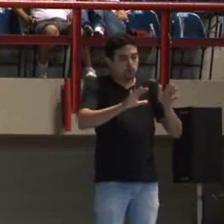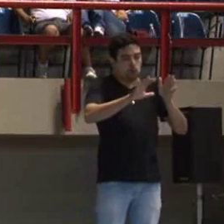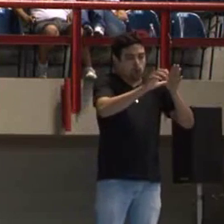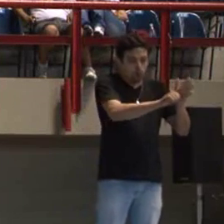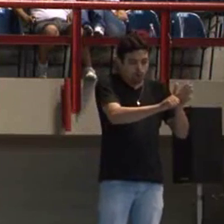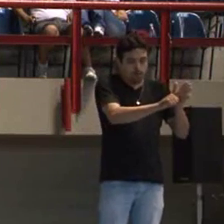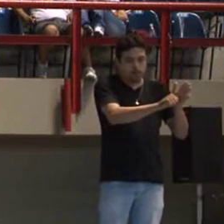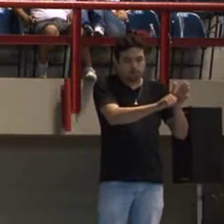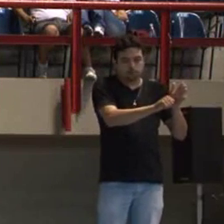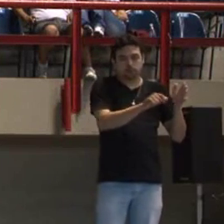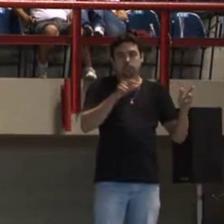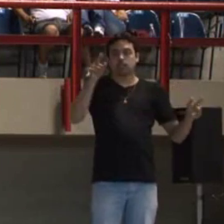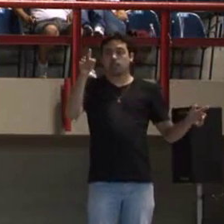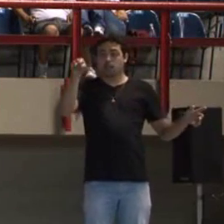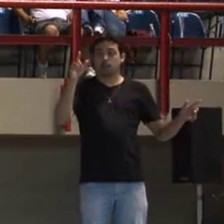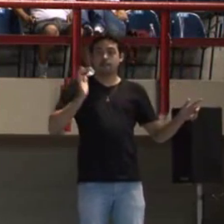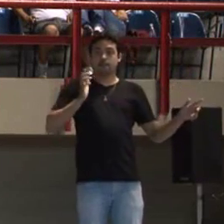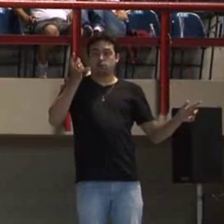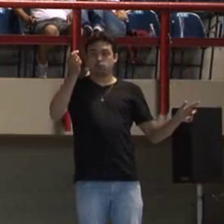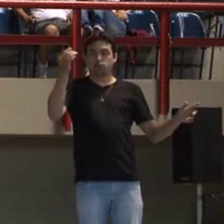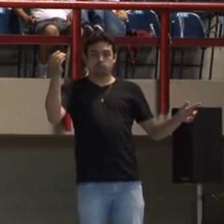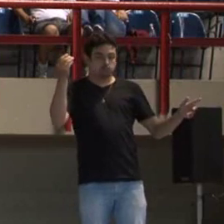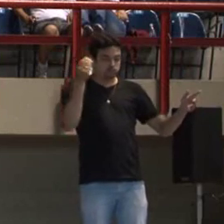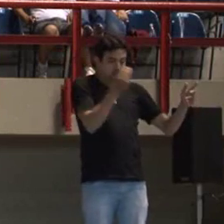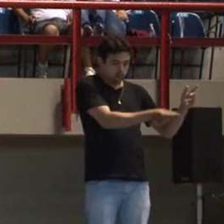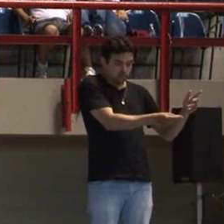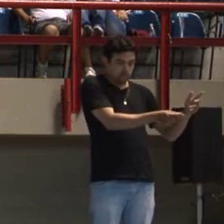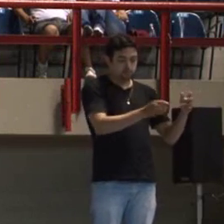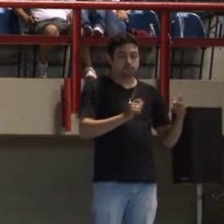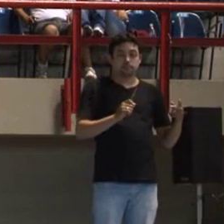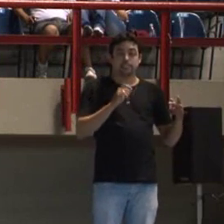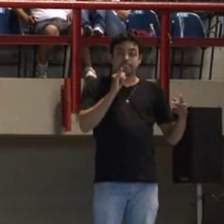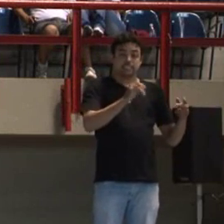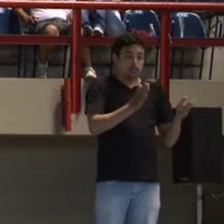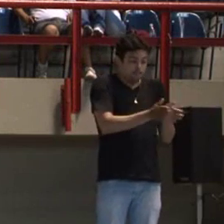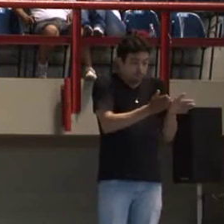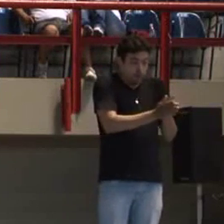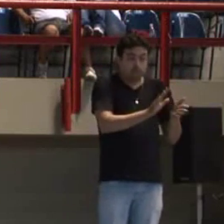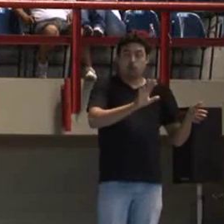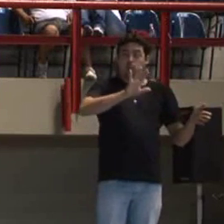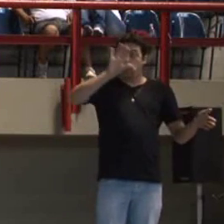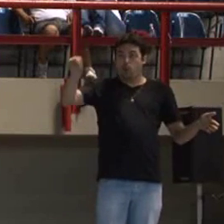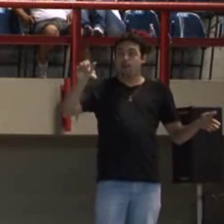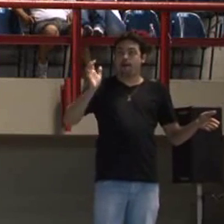o rico tem que devolver o bem que roubou do pobre. Se um pobre roubasse um rico,